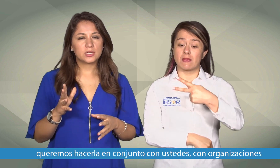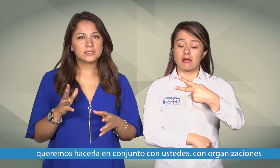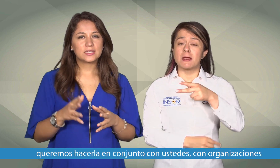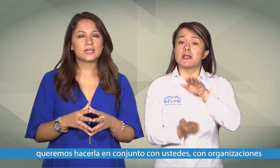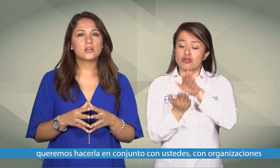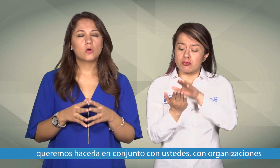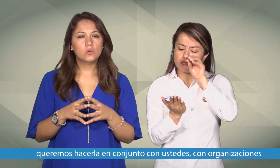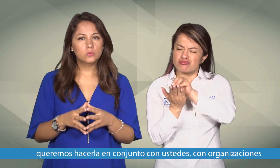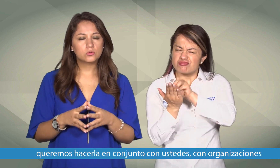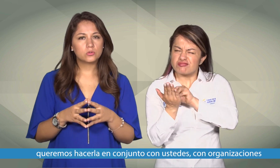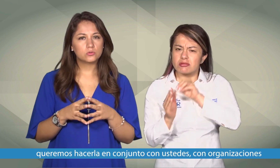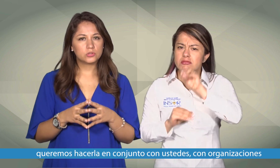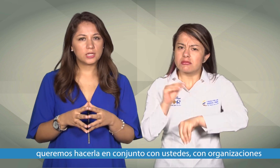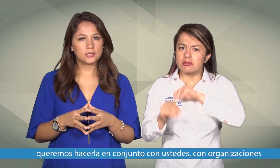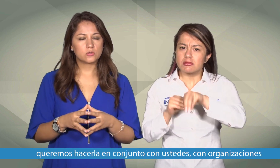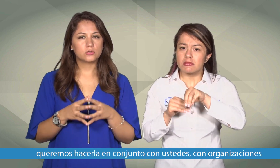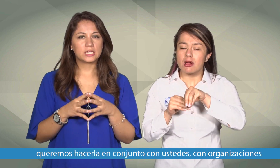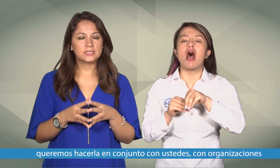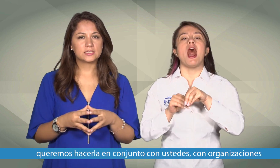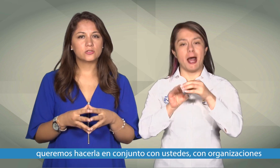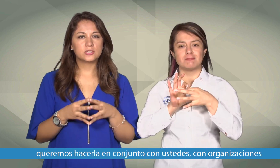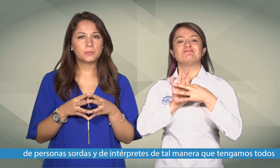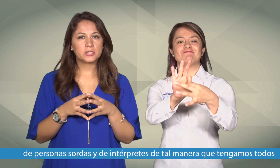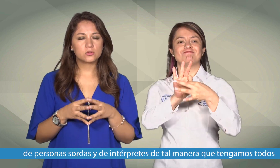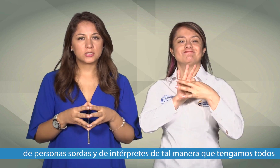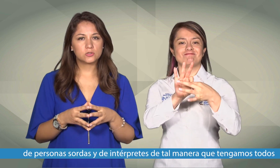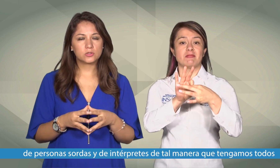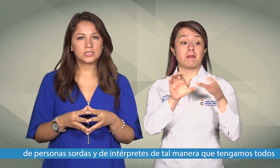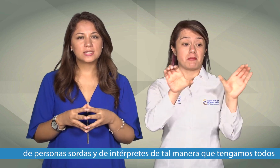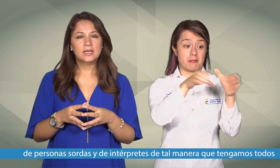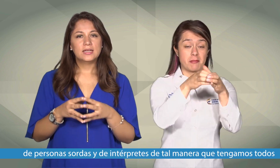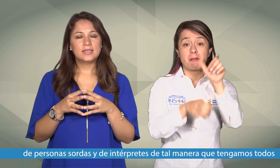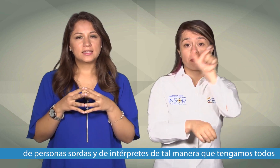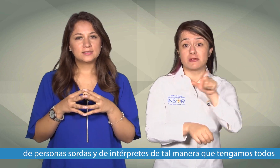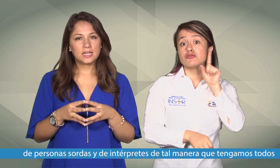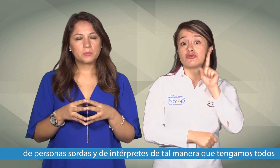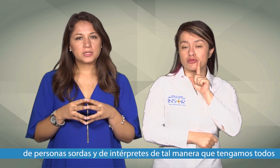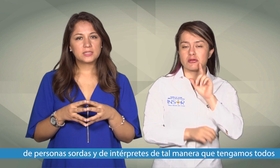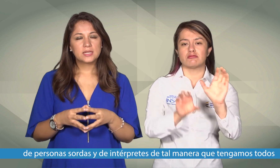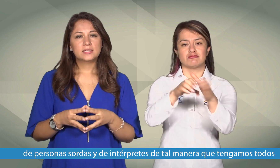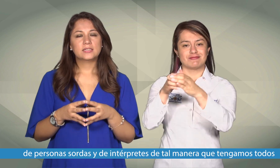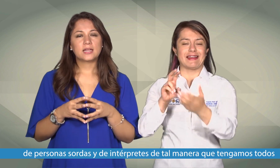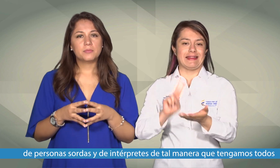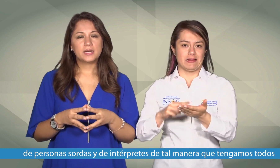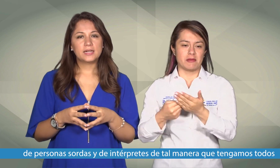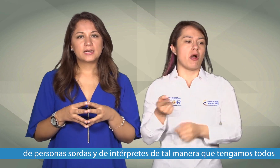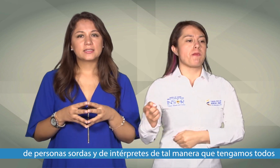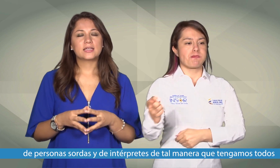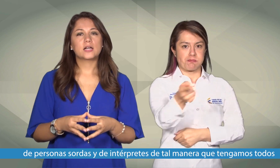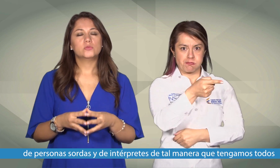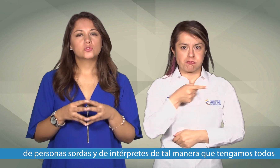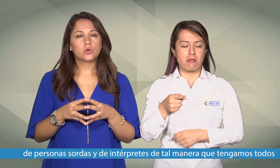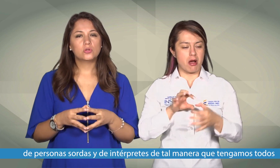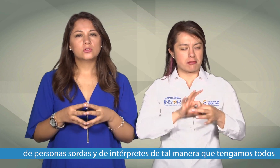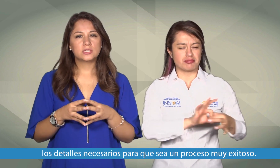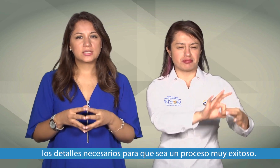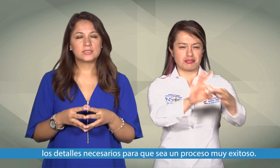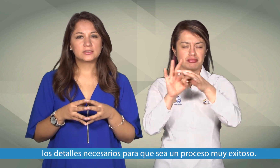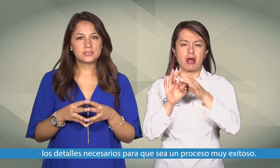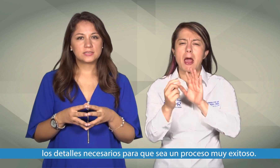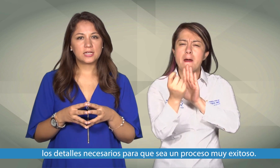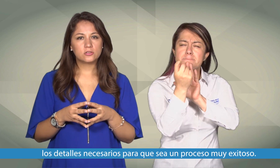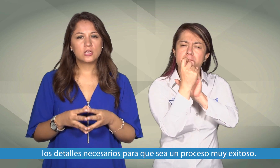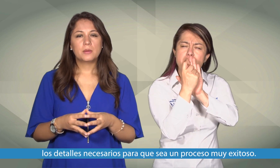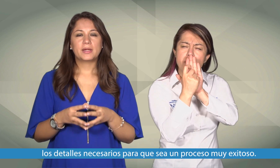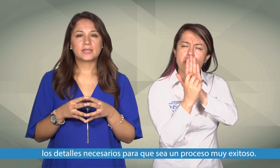queremos realizarla en conjunto con ustedes, con organizaciones de personas sordas y de intérpretes, de tal manera que tengamos todos los